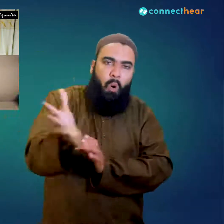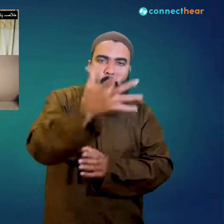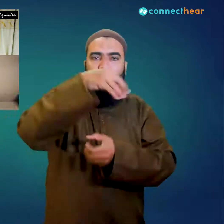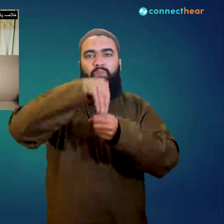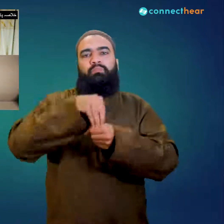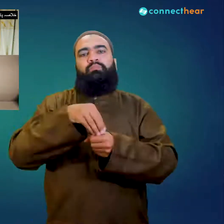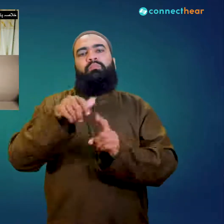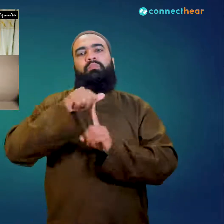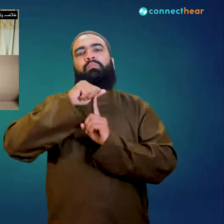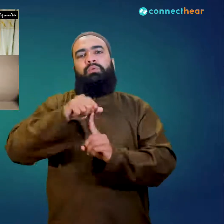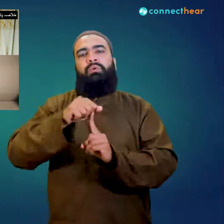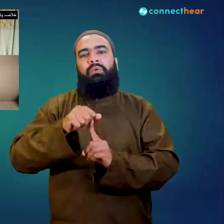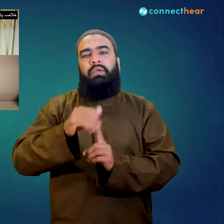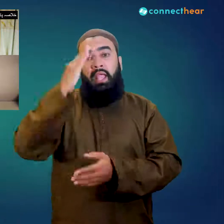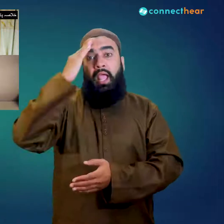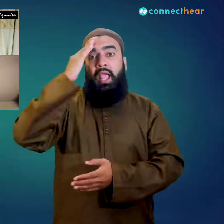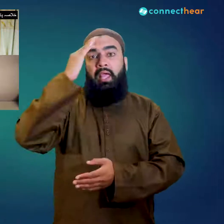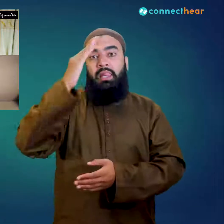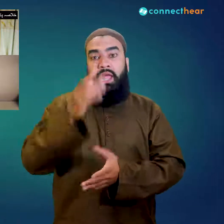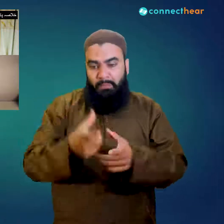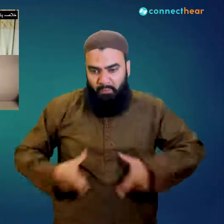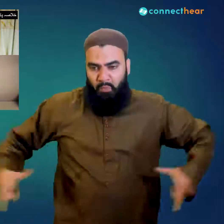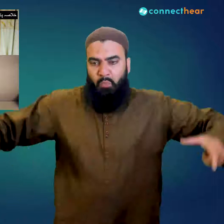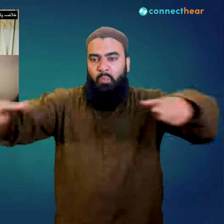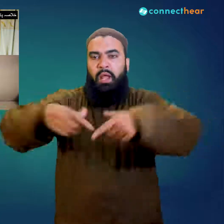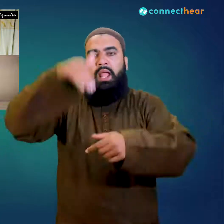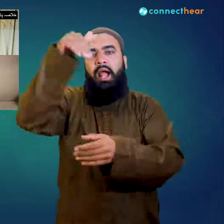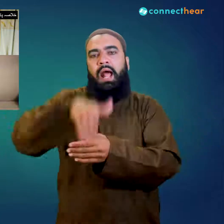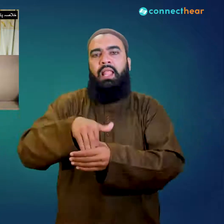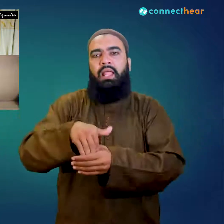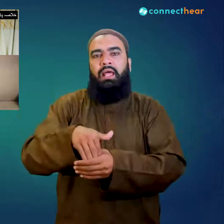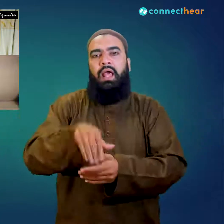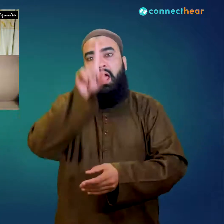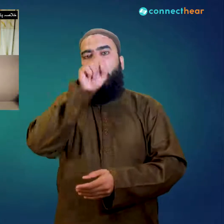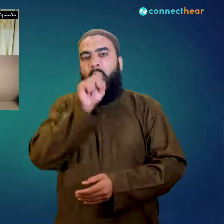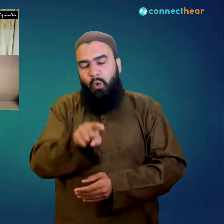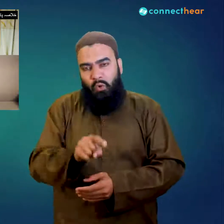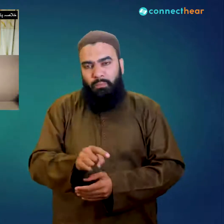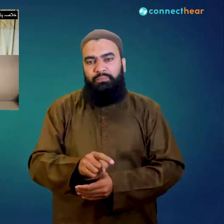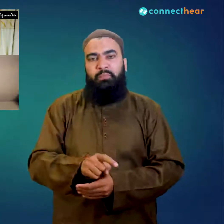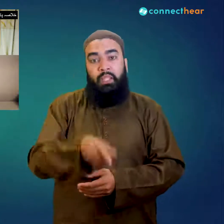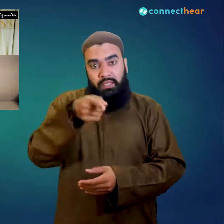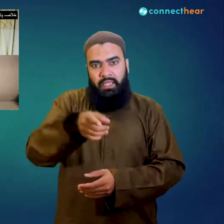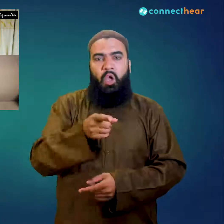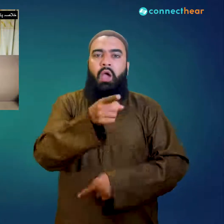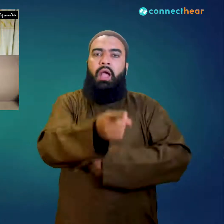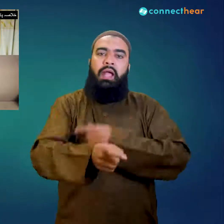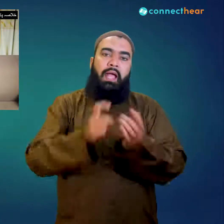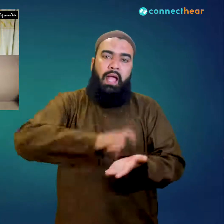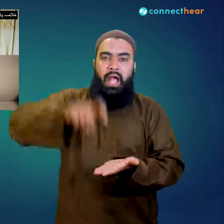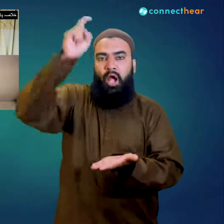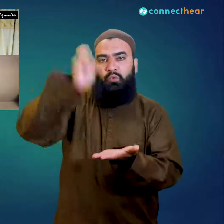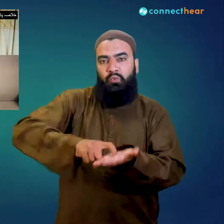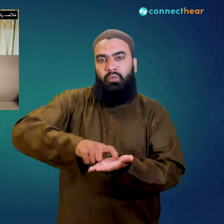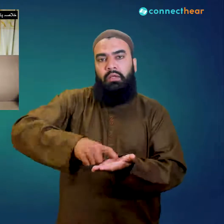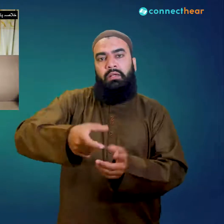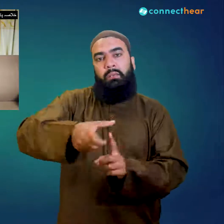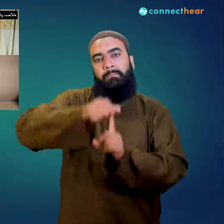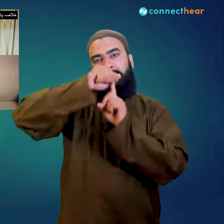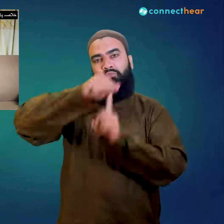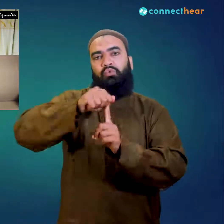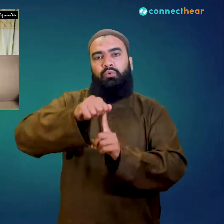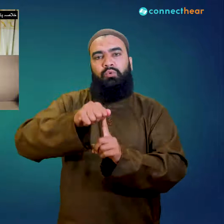ہوگی۔ یہ اللہ رب العزت کی طرف سے ایک اصول اور ضابطہ عطا فرمایا گیا ہے۔ اس کے بعد وصیت کے بارے میں فرمایا کہ